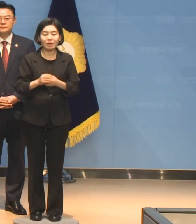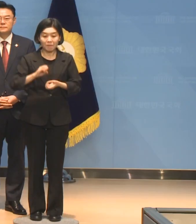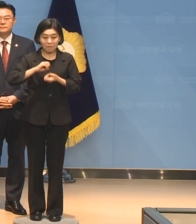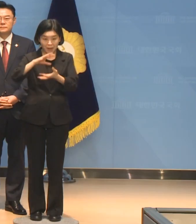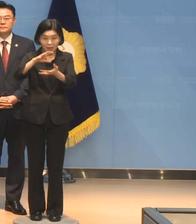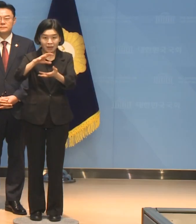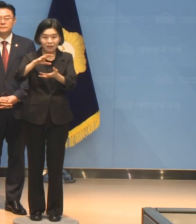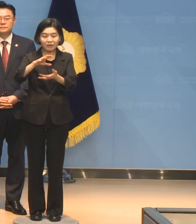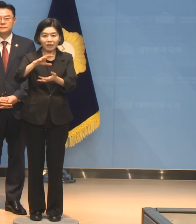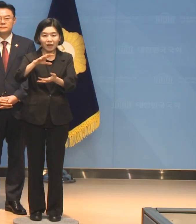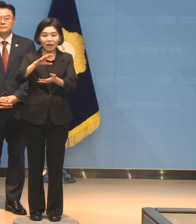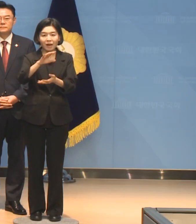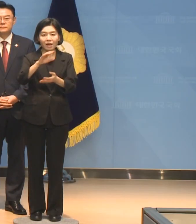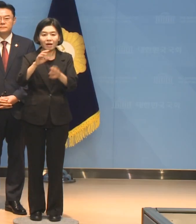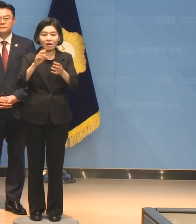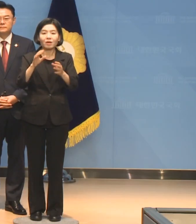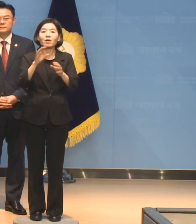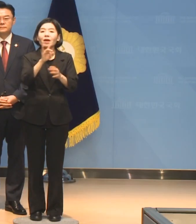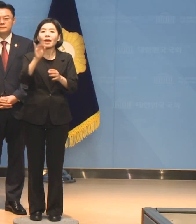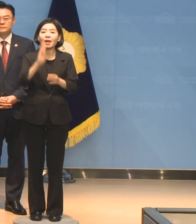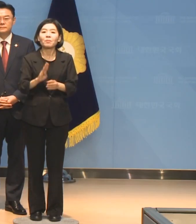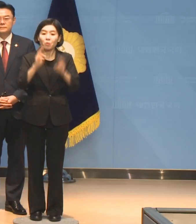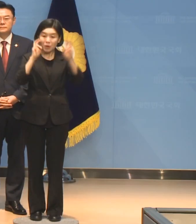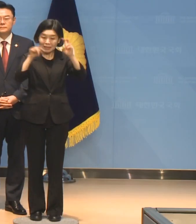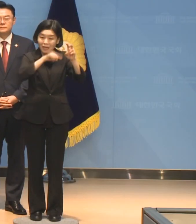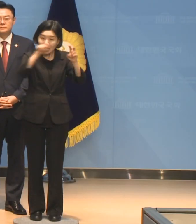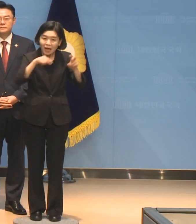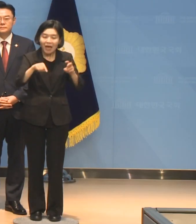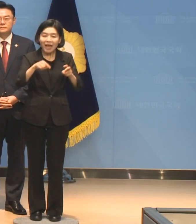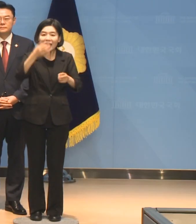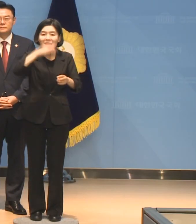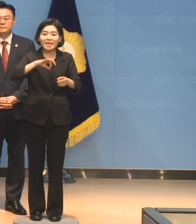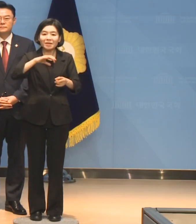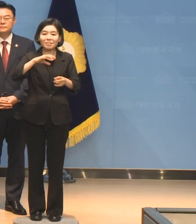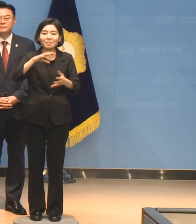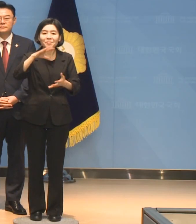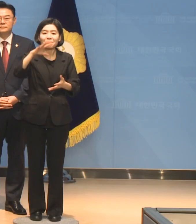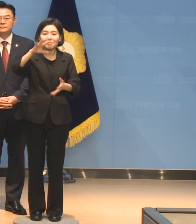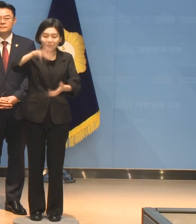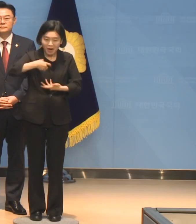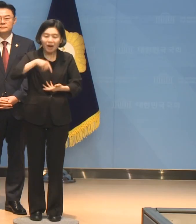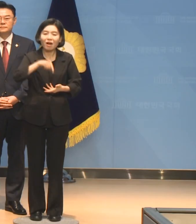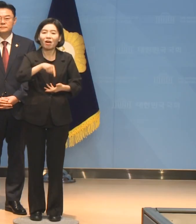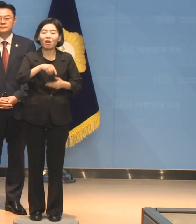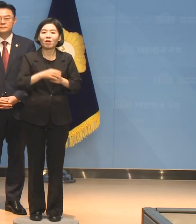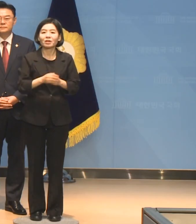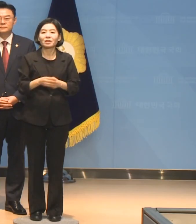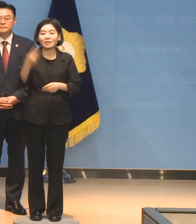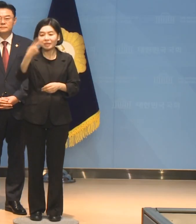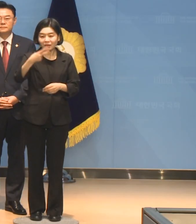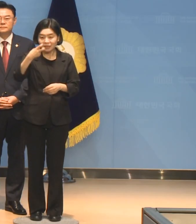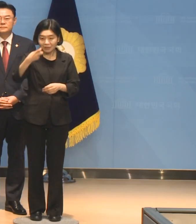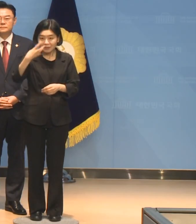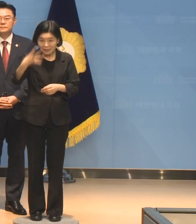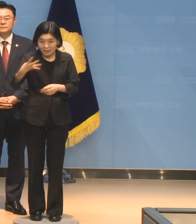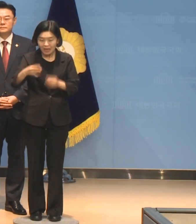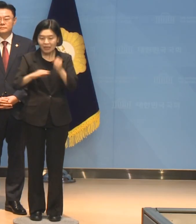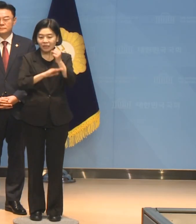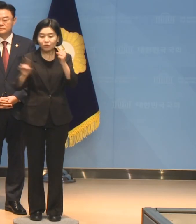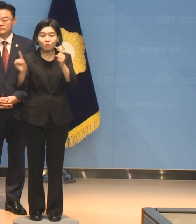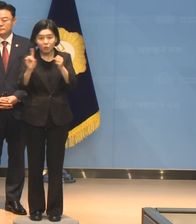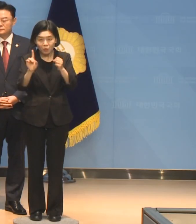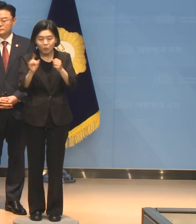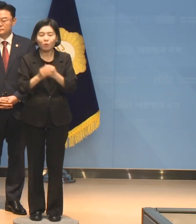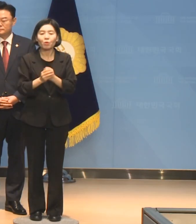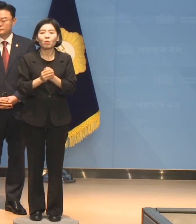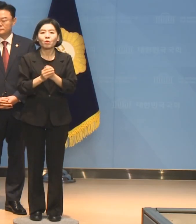배달 플랫폼들은 폭리를 취하는 구조가 이어지고 있습니다. 2024년 기준으로 제가 설명을 드리겠습니다.